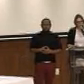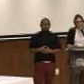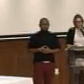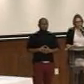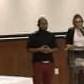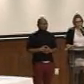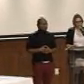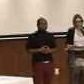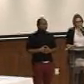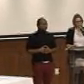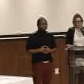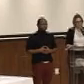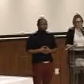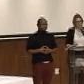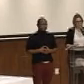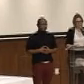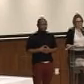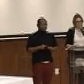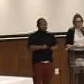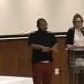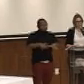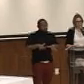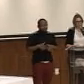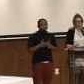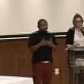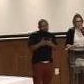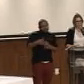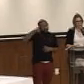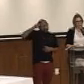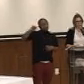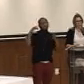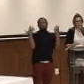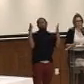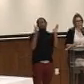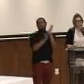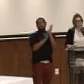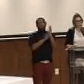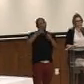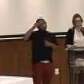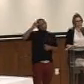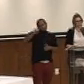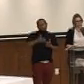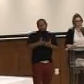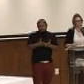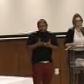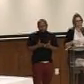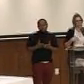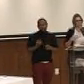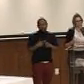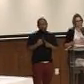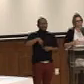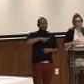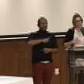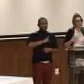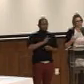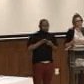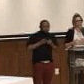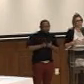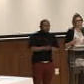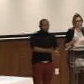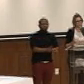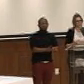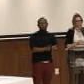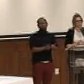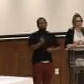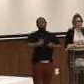Por favor, plateia, eu peço que vocês não se manifestem nesse momento, só para a gente poder dar andamento,